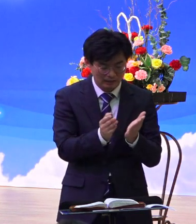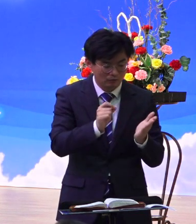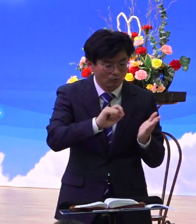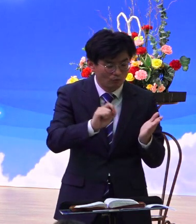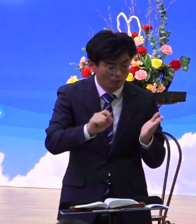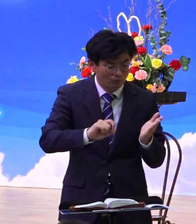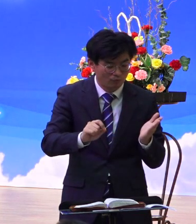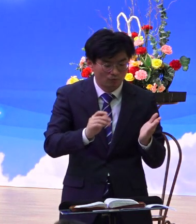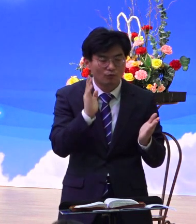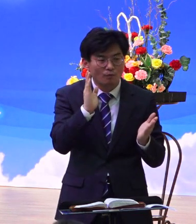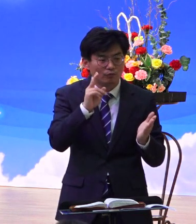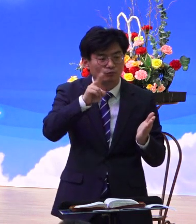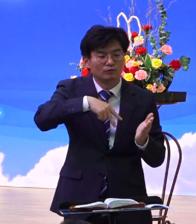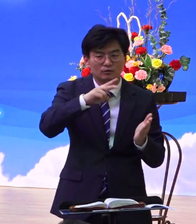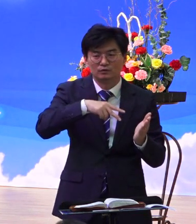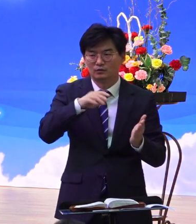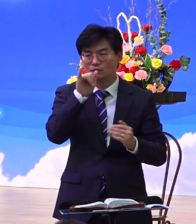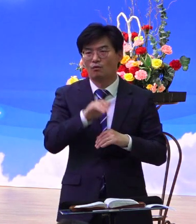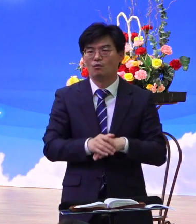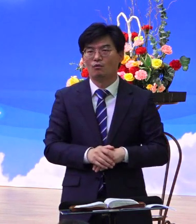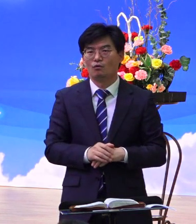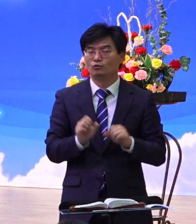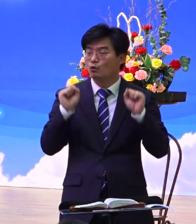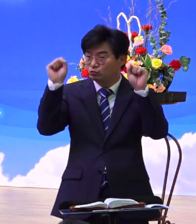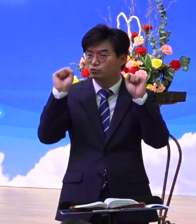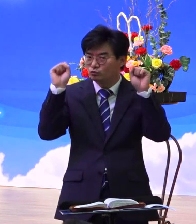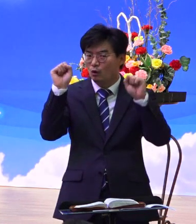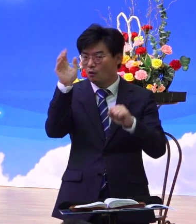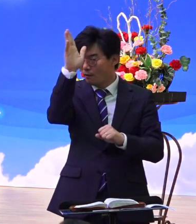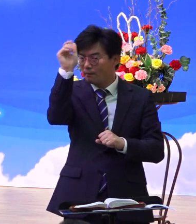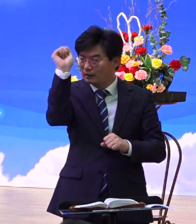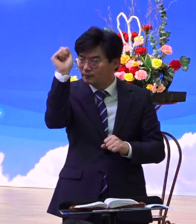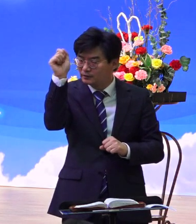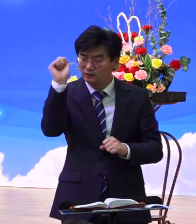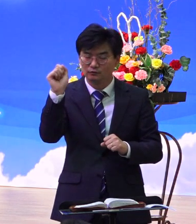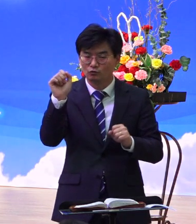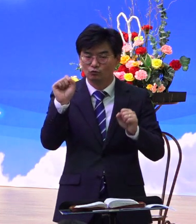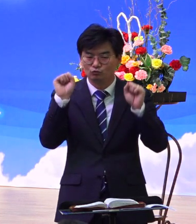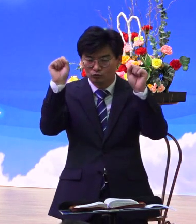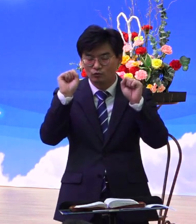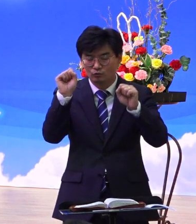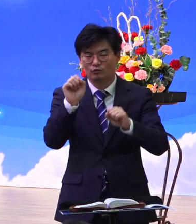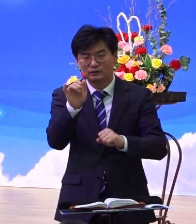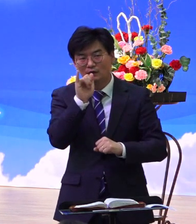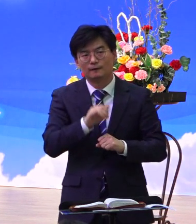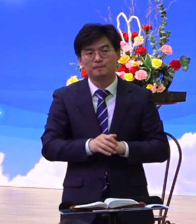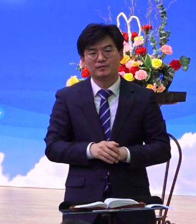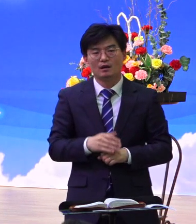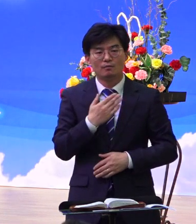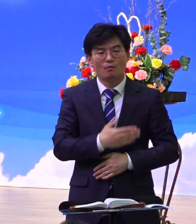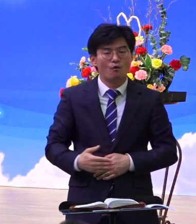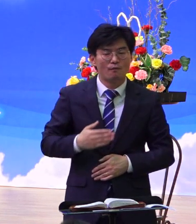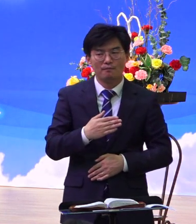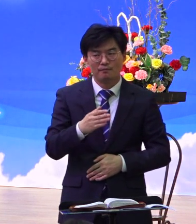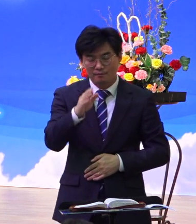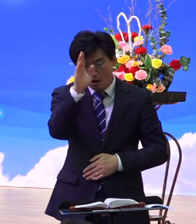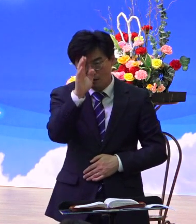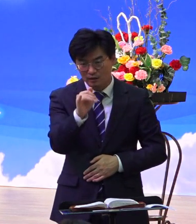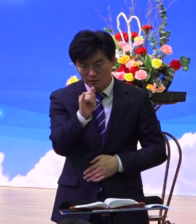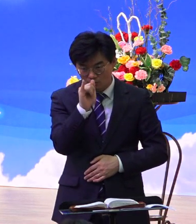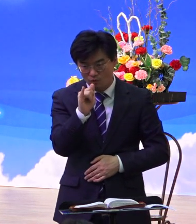권사님이셔서 여자분이신데 배드민턴도 동호인 중에서는 아주 잘 치시는 분이셨습니다. 근데 그렇게 몸이 불편하고